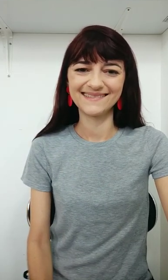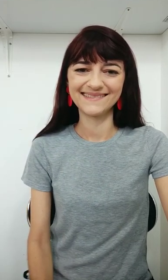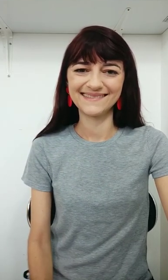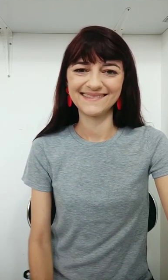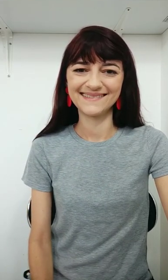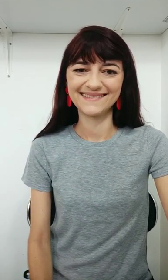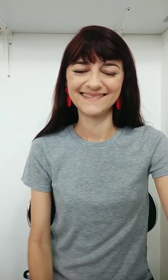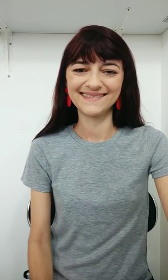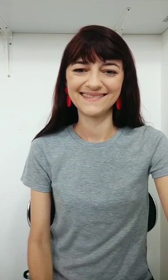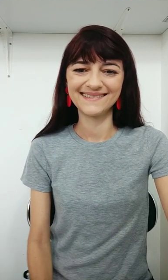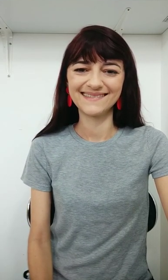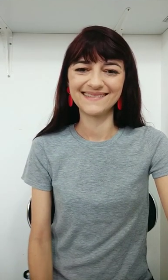Tudo bem?